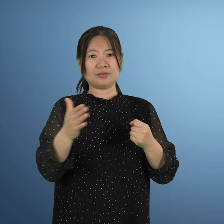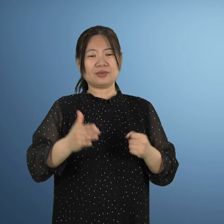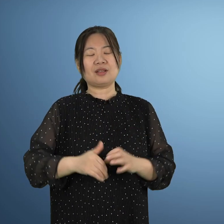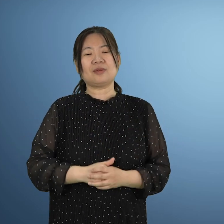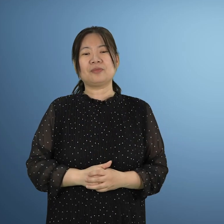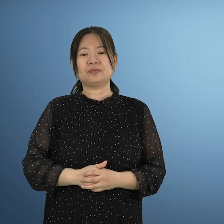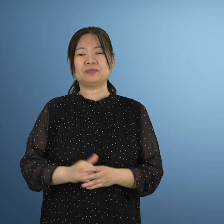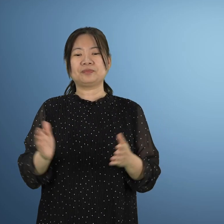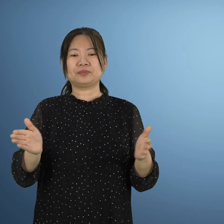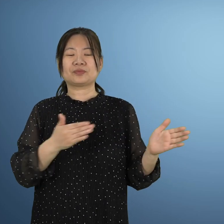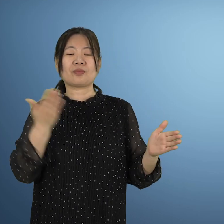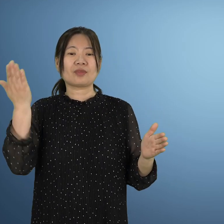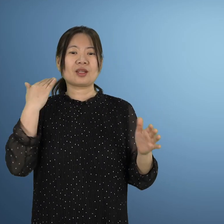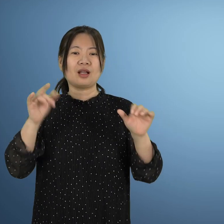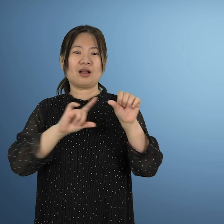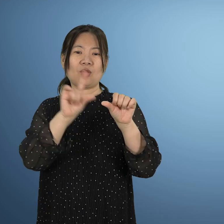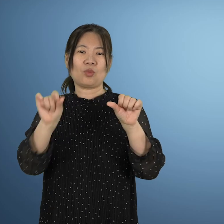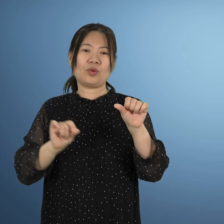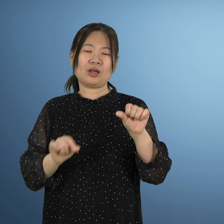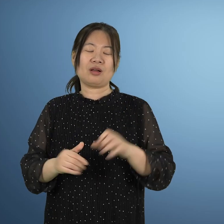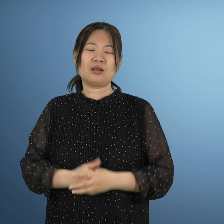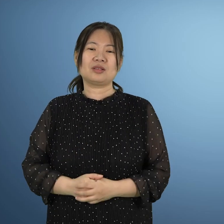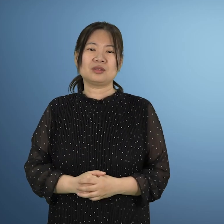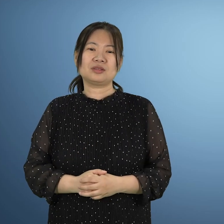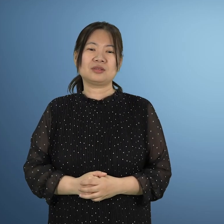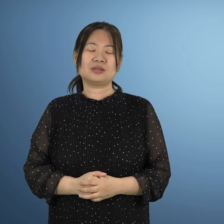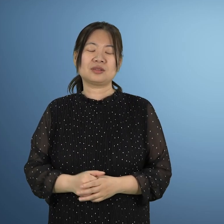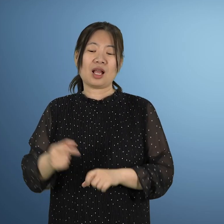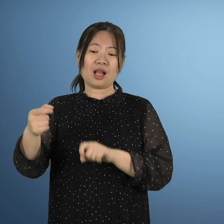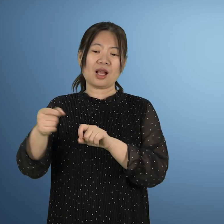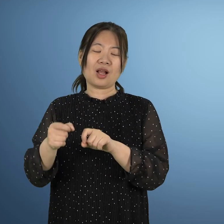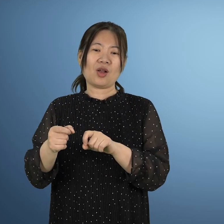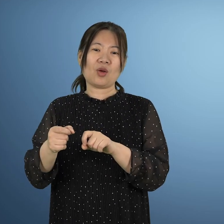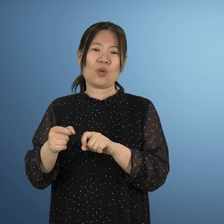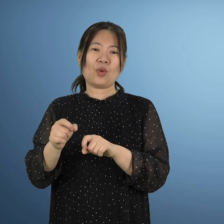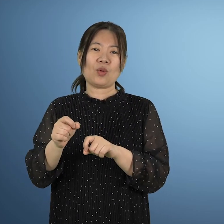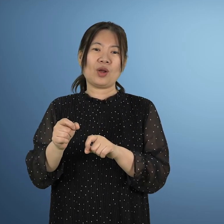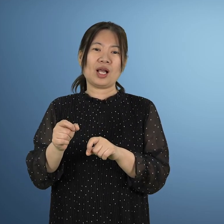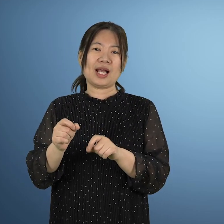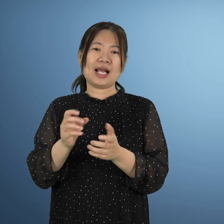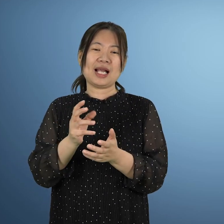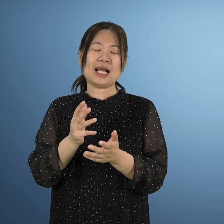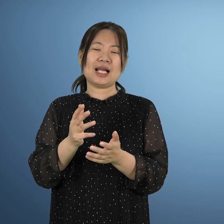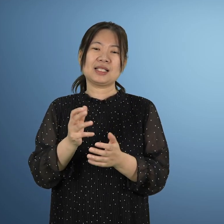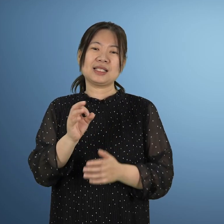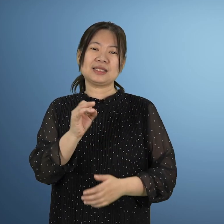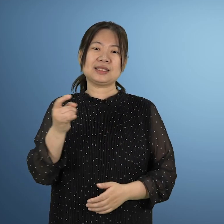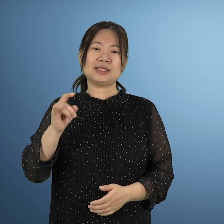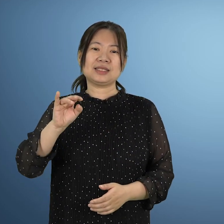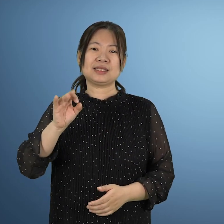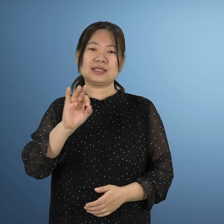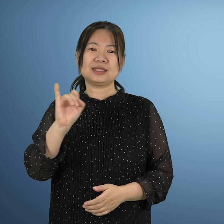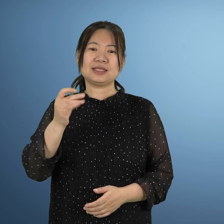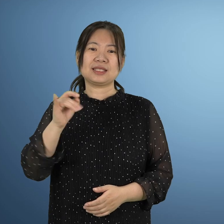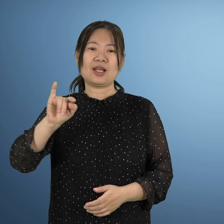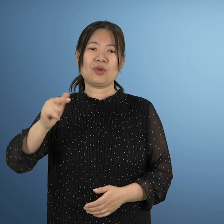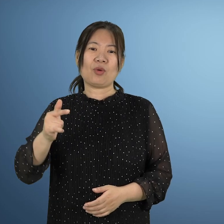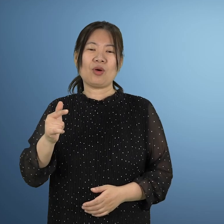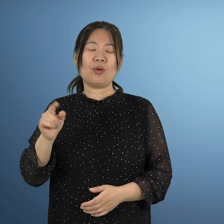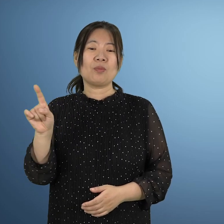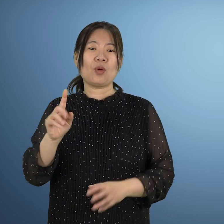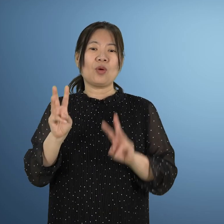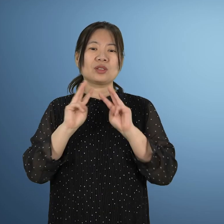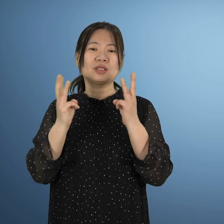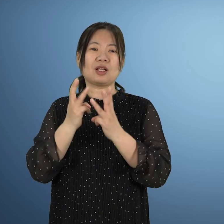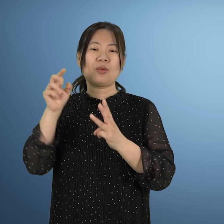그러다가 지난 5월 요 가까운 이태원의 모 클럽에서